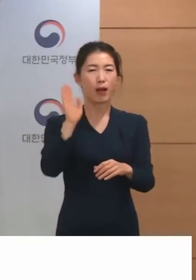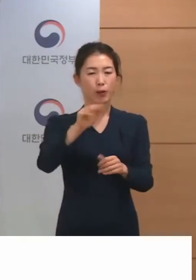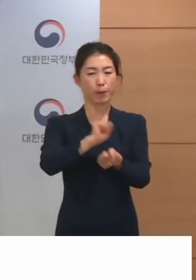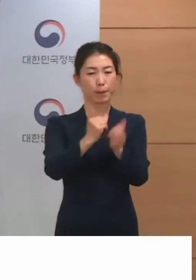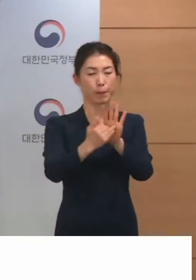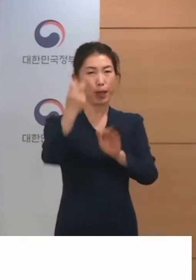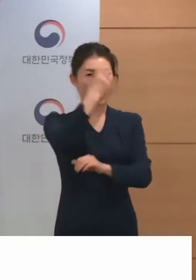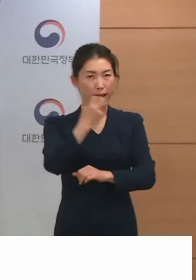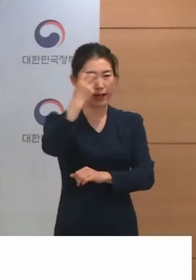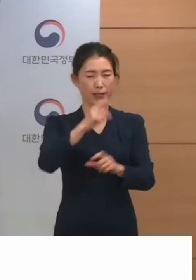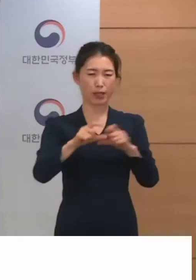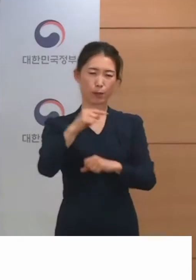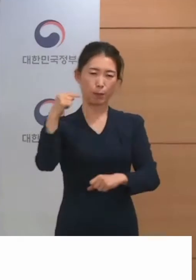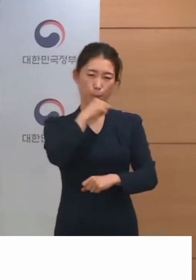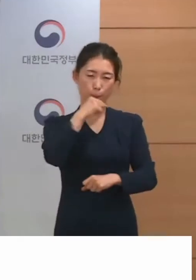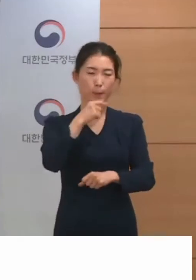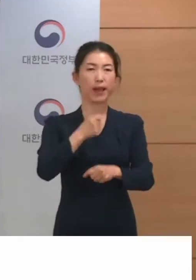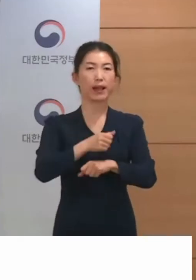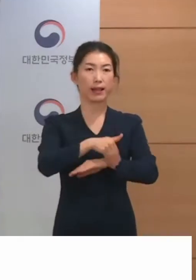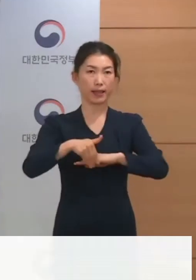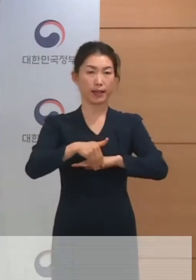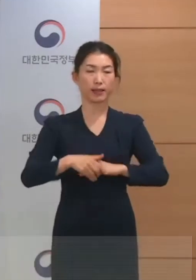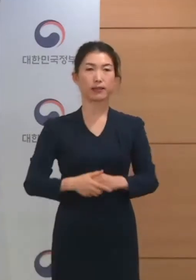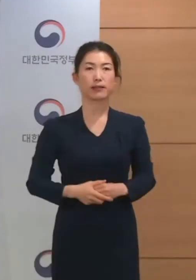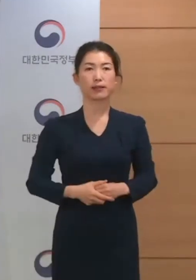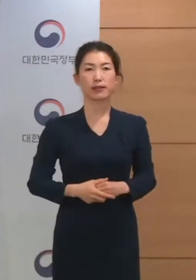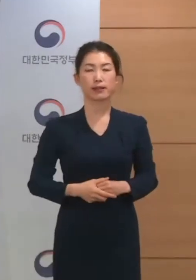방역 관리를 강화하는 노력을 하고자 합니다.